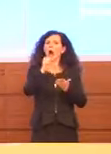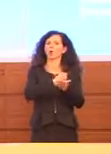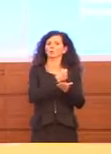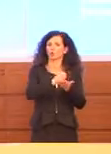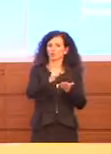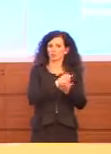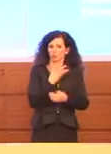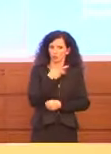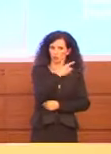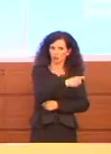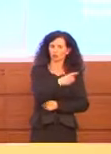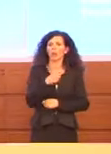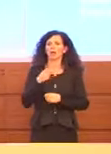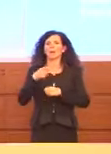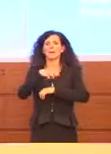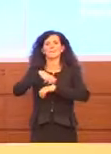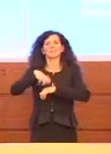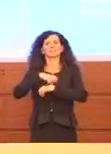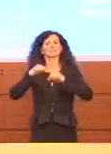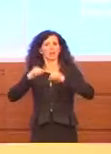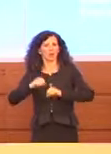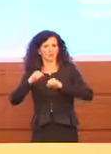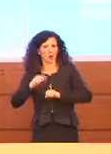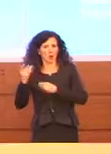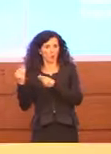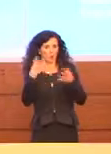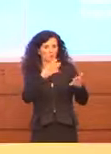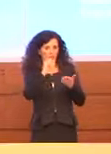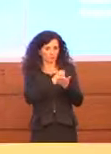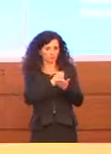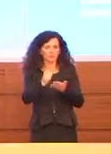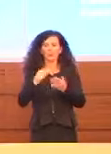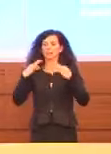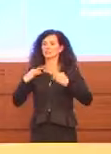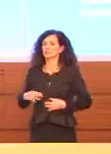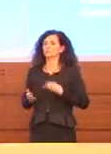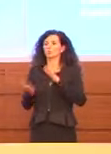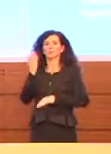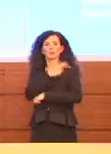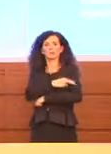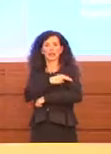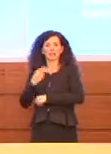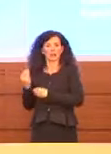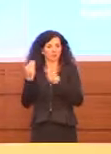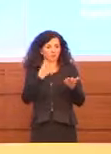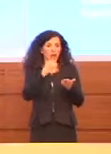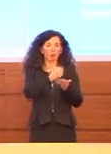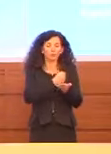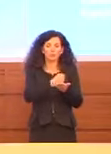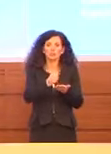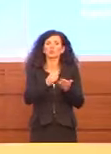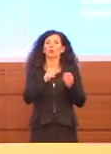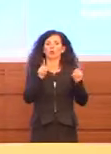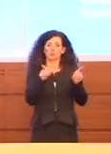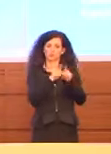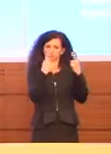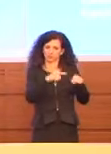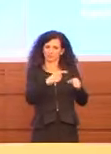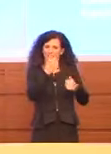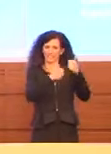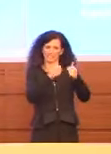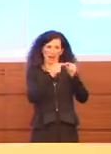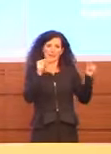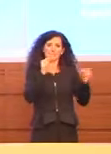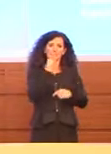della salute dell'istituto superiore di sanità ad eseguire questo tipo di test come succede per tanti altri test quella sia una cosa